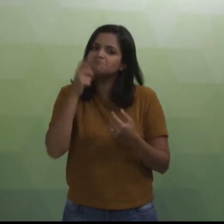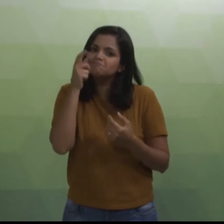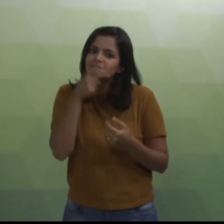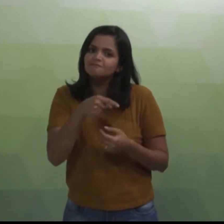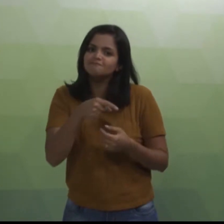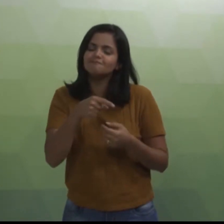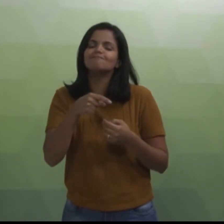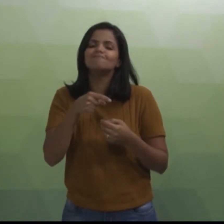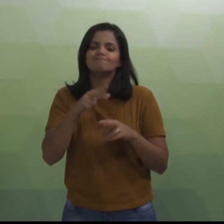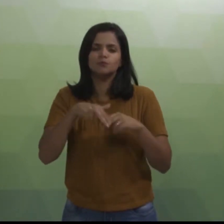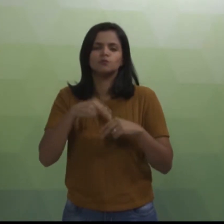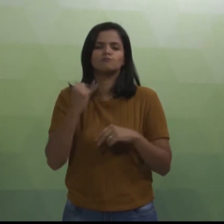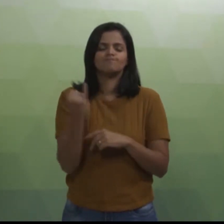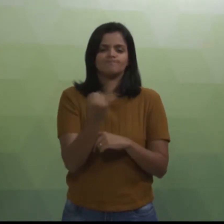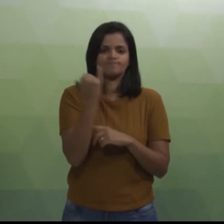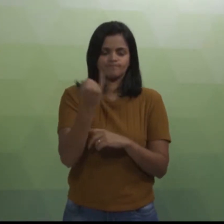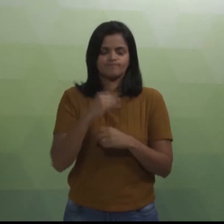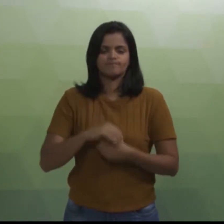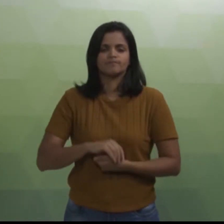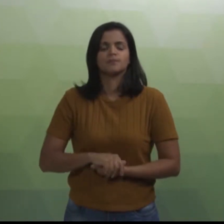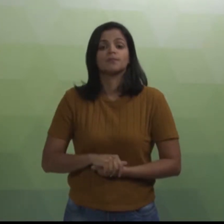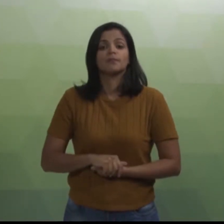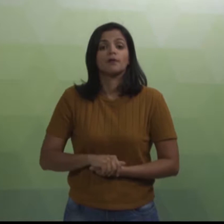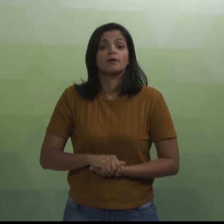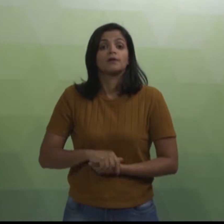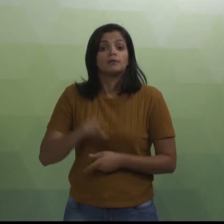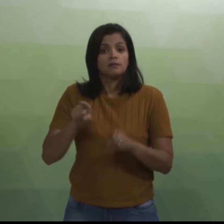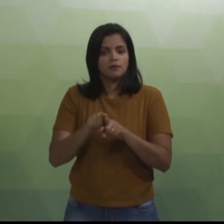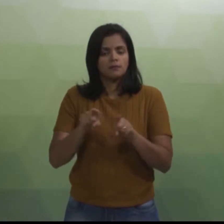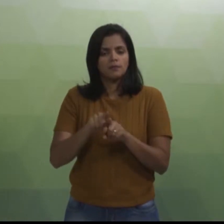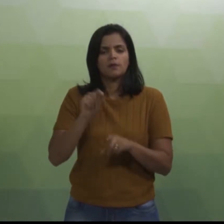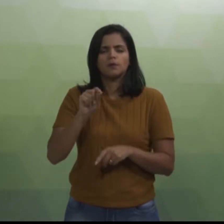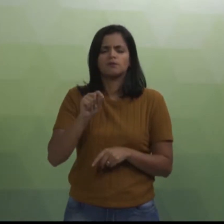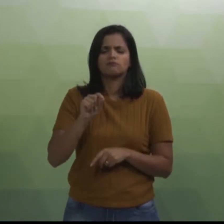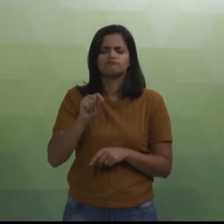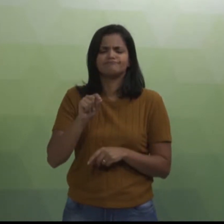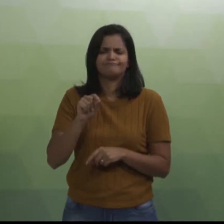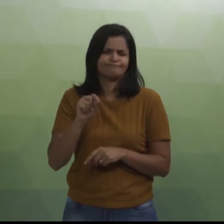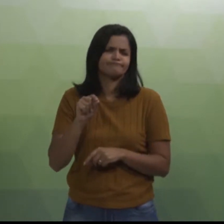Interessante, não é? E muito importante. Bom,